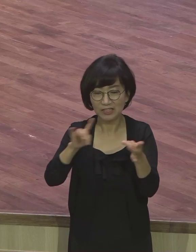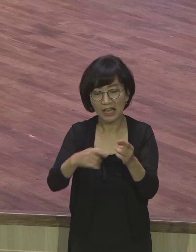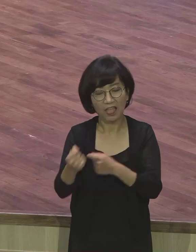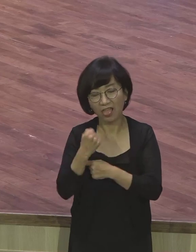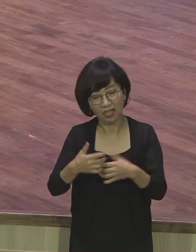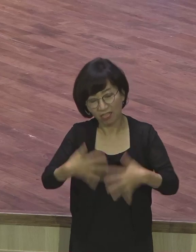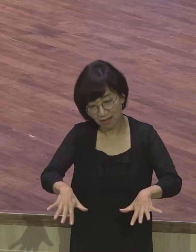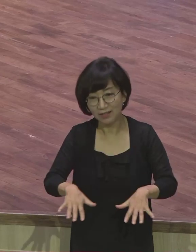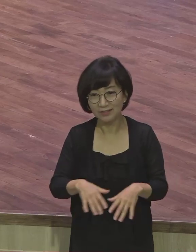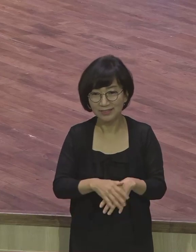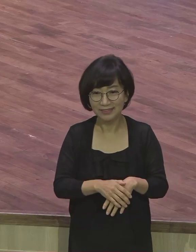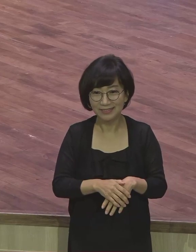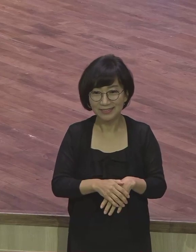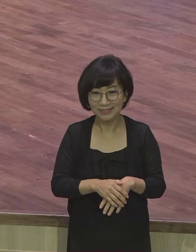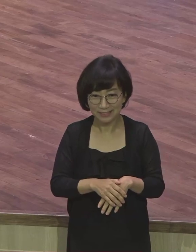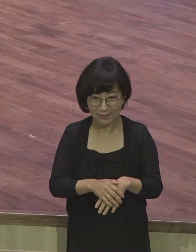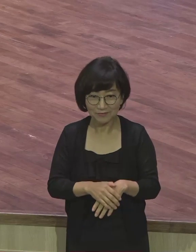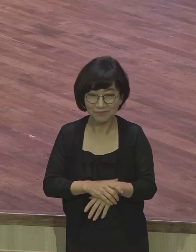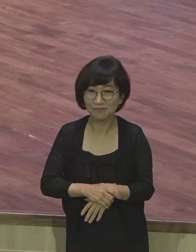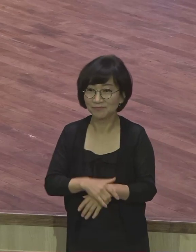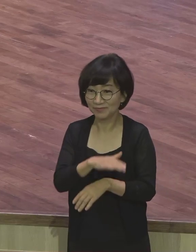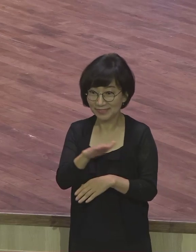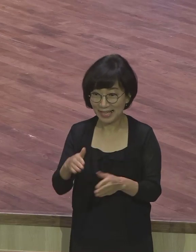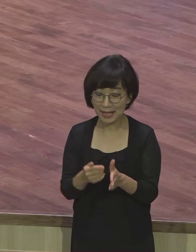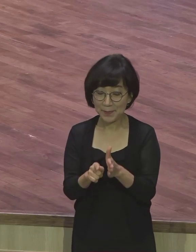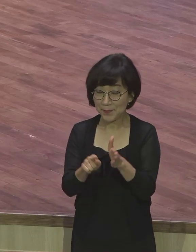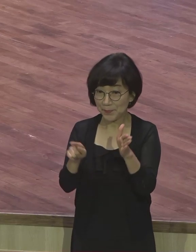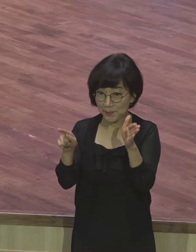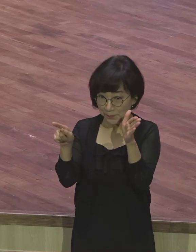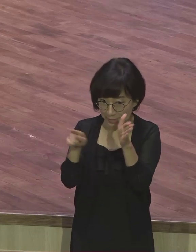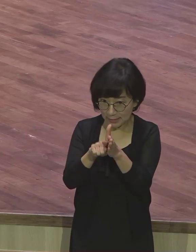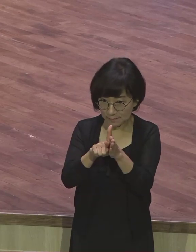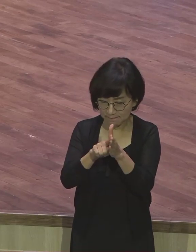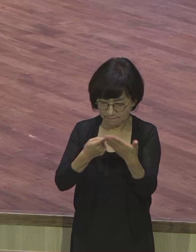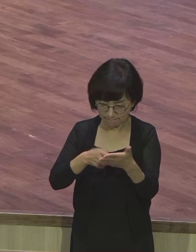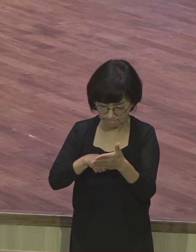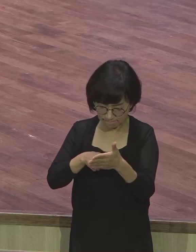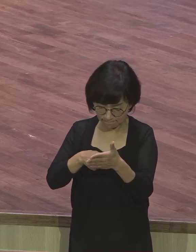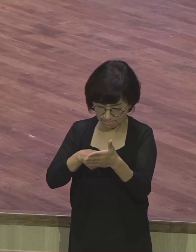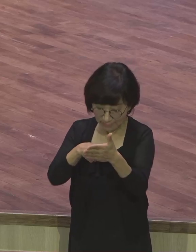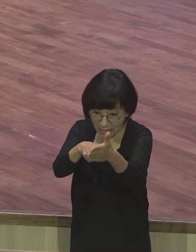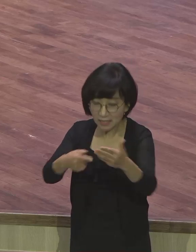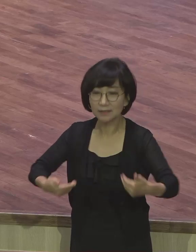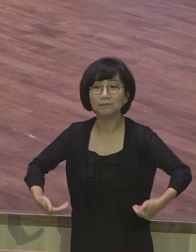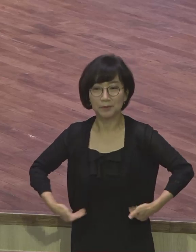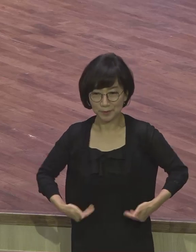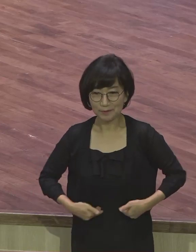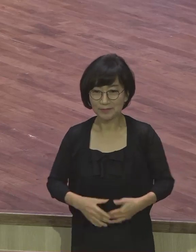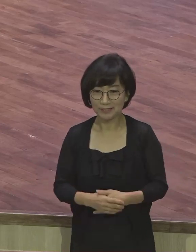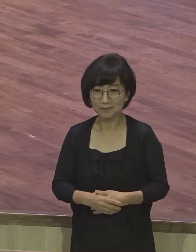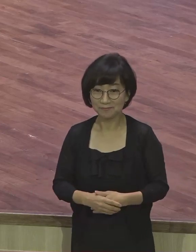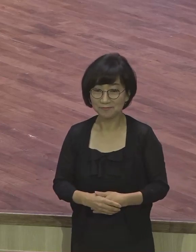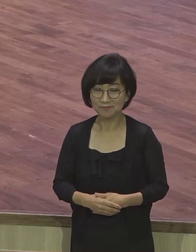여기에 대해서 믿음의 무한 도전을 하라라는 말씀이.